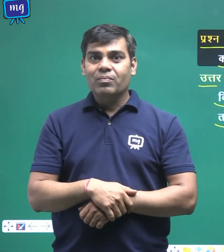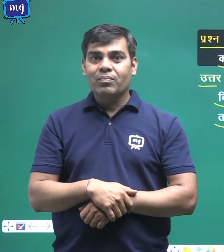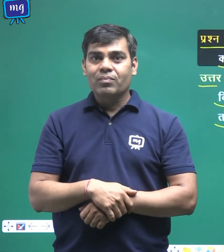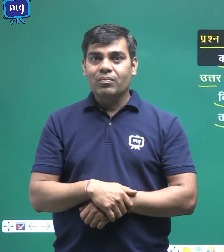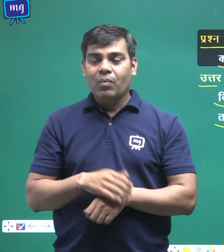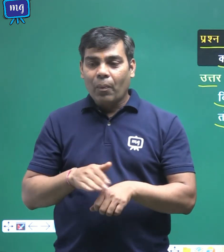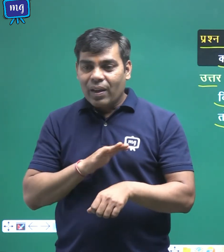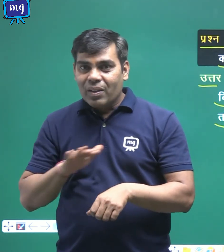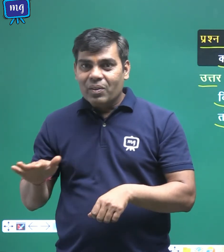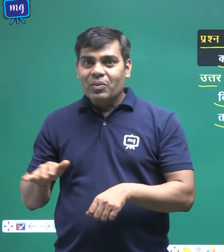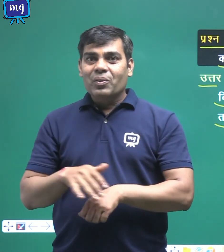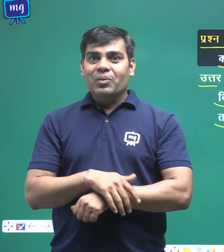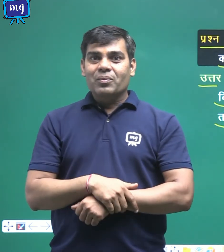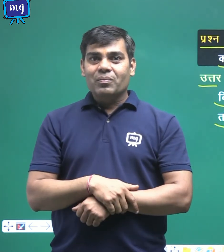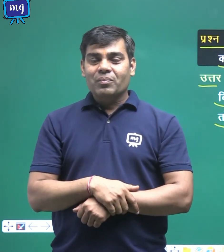प्यारे बच्चों,